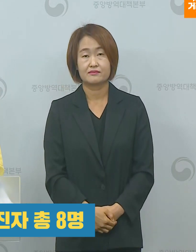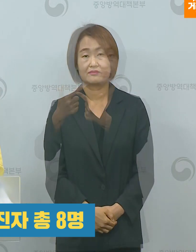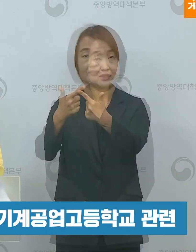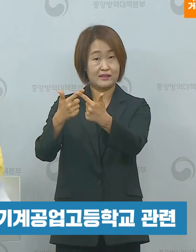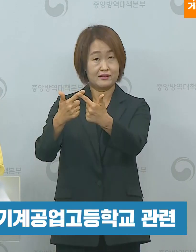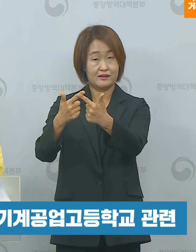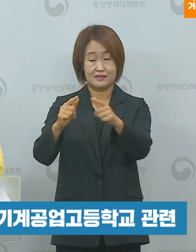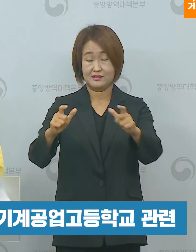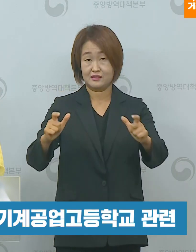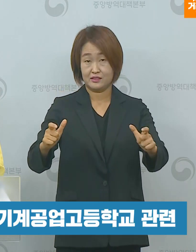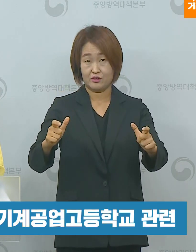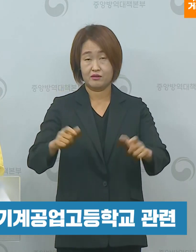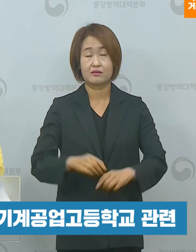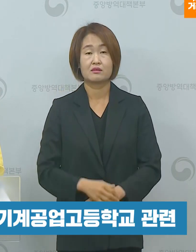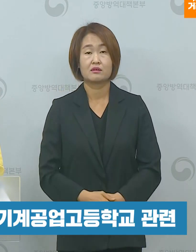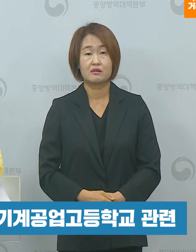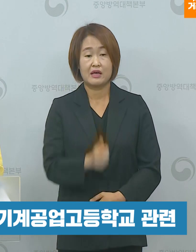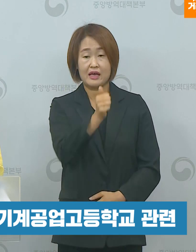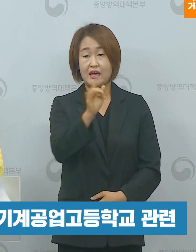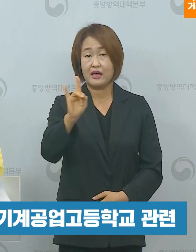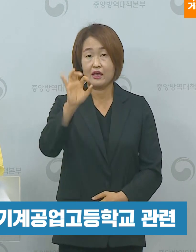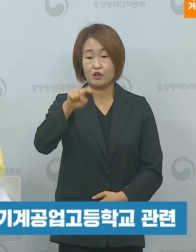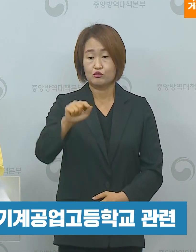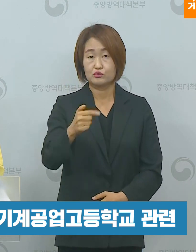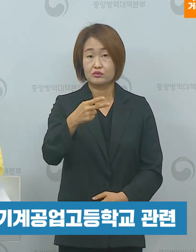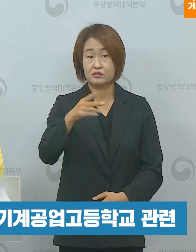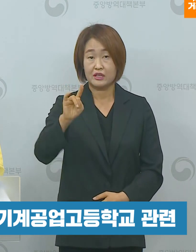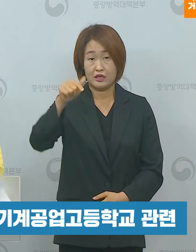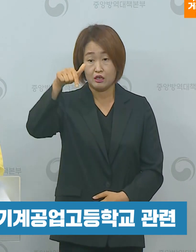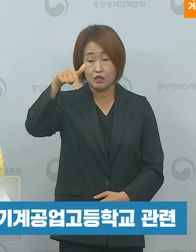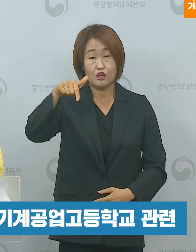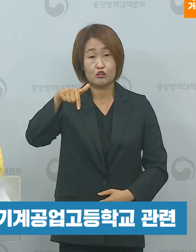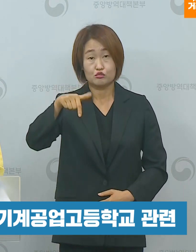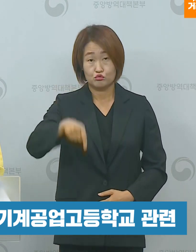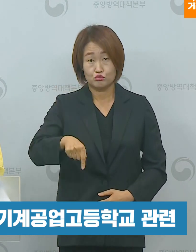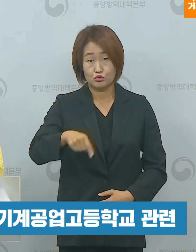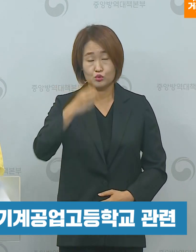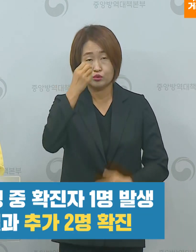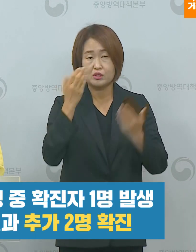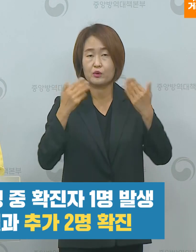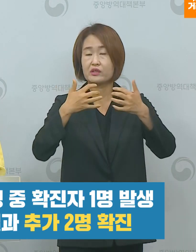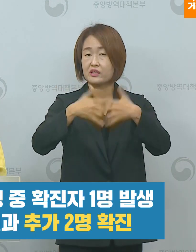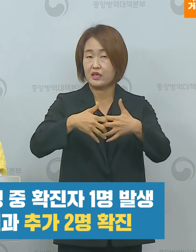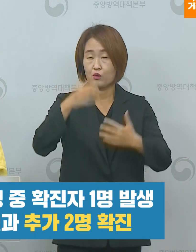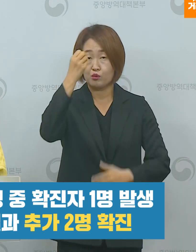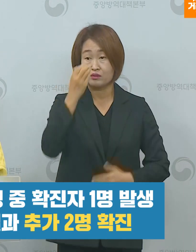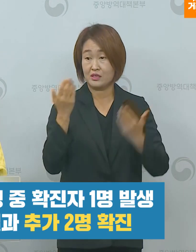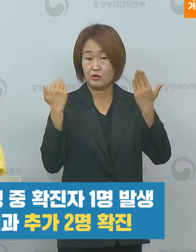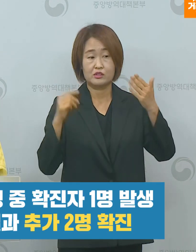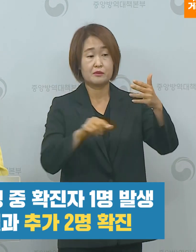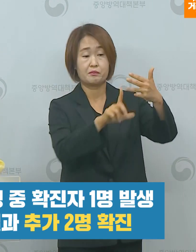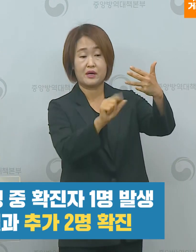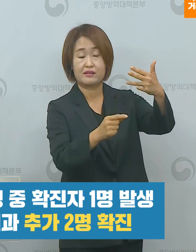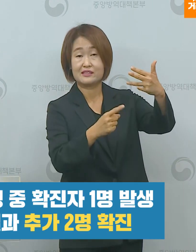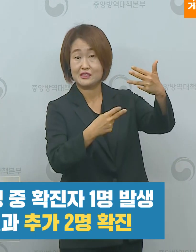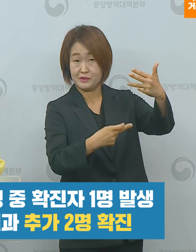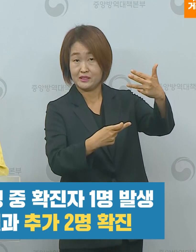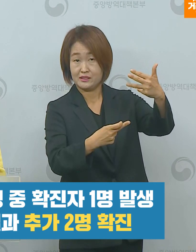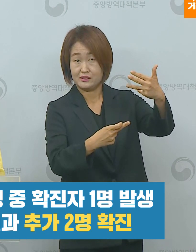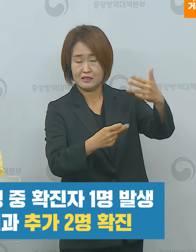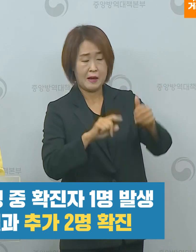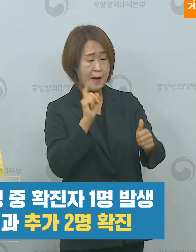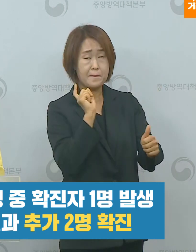발견되었습니다. 부산의 해운대구 부산기계공업고등학교와 관련해서 지난 8월 12일